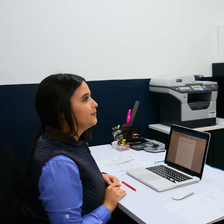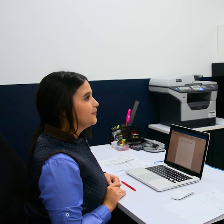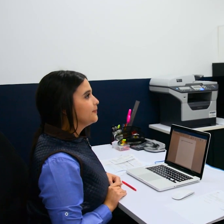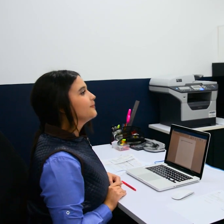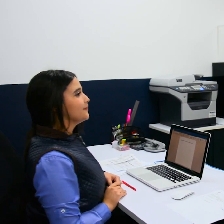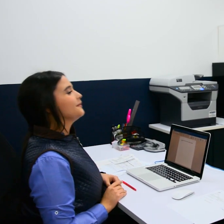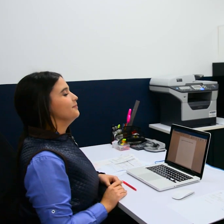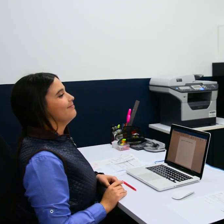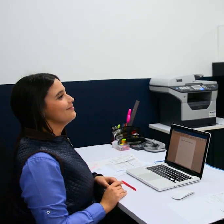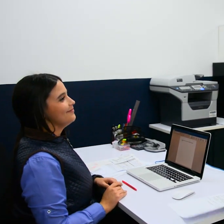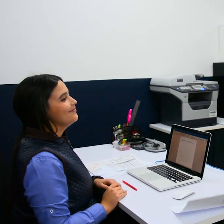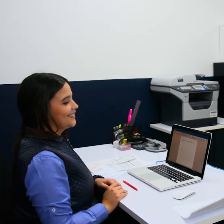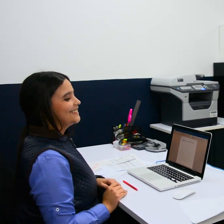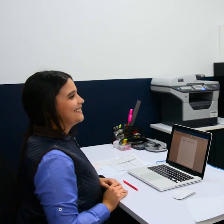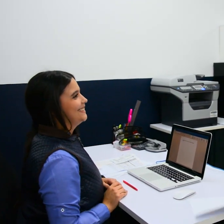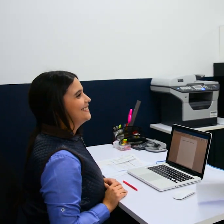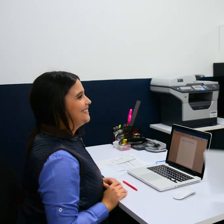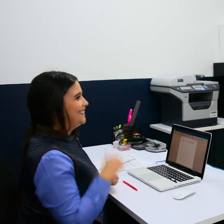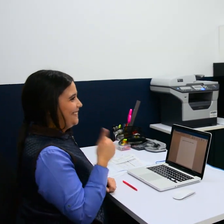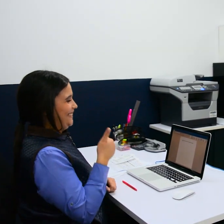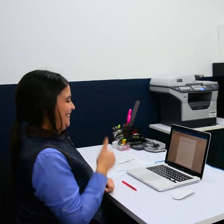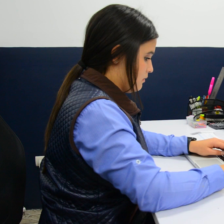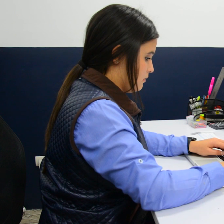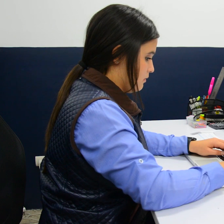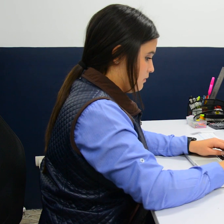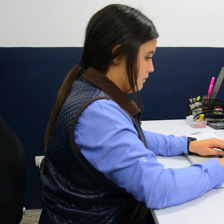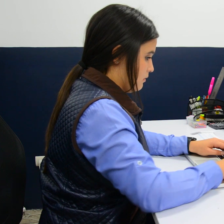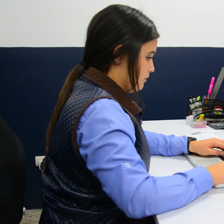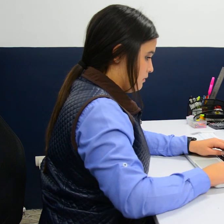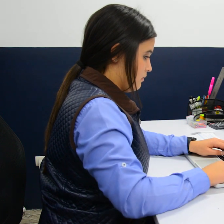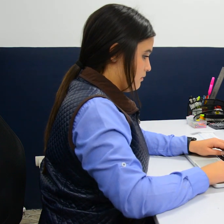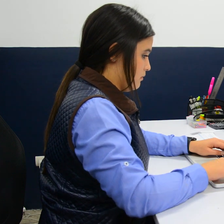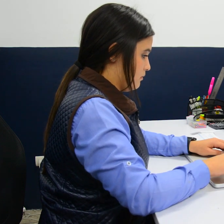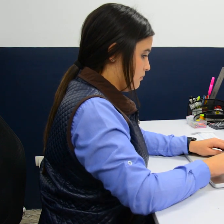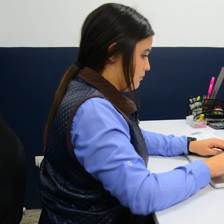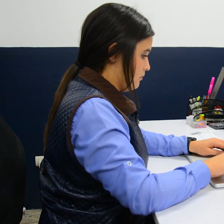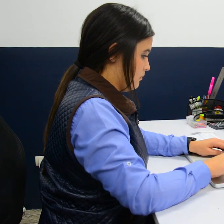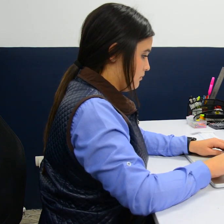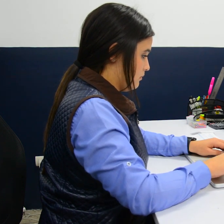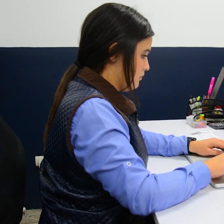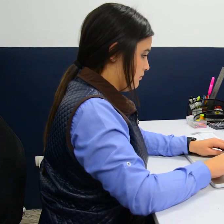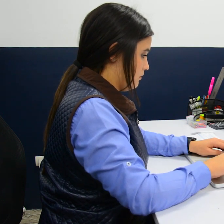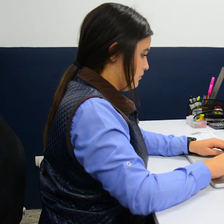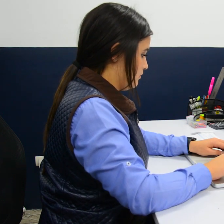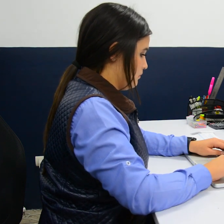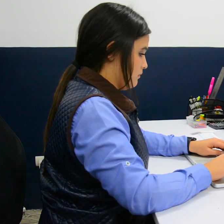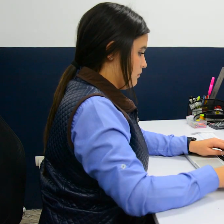que puedan incluir una persona con sordera dentro de su plantilla, ya que no solo nos hace entender